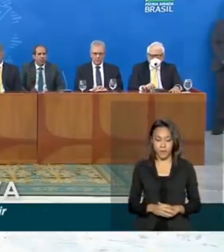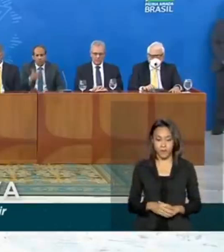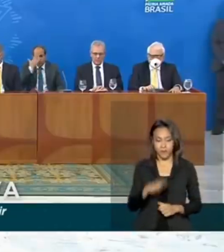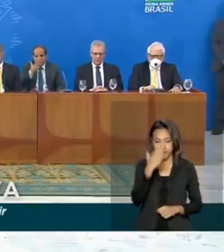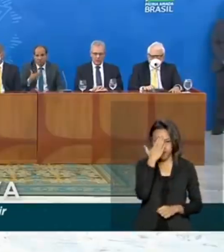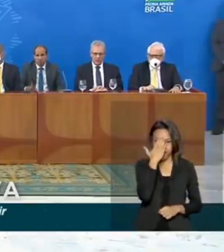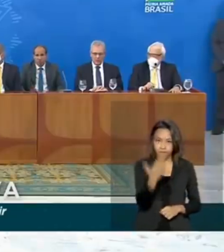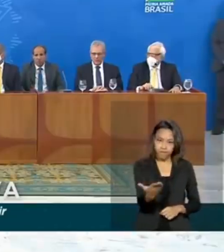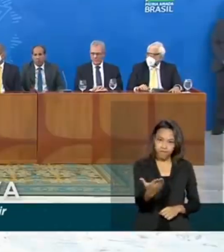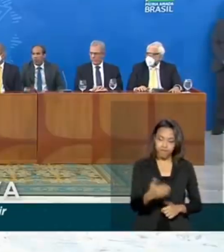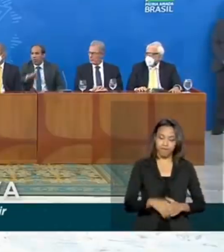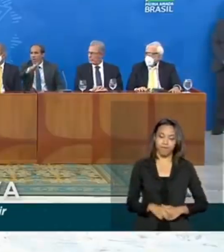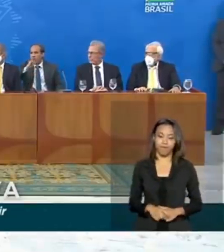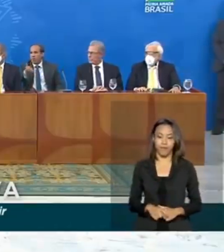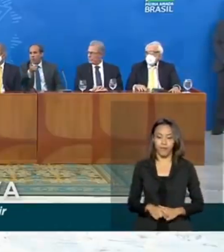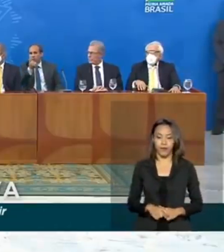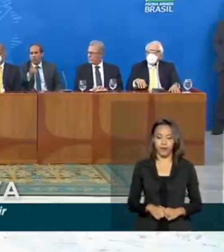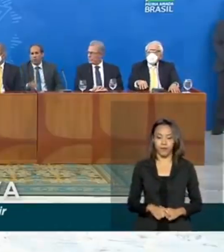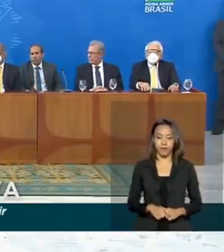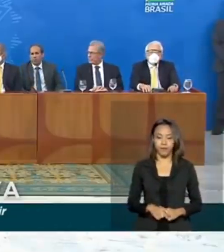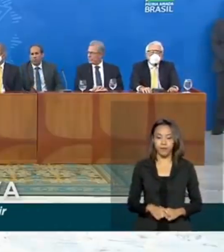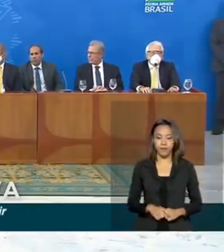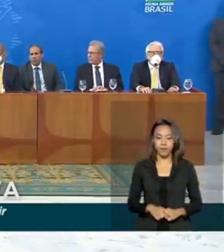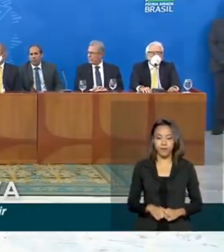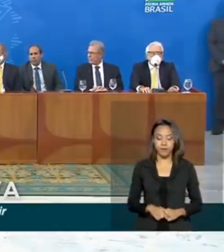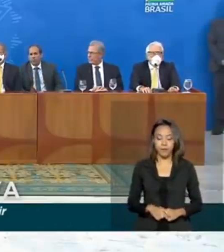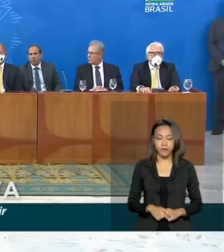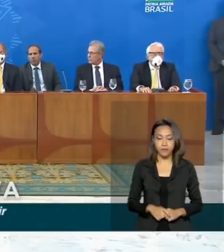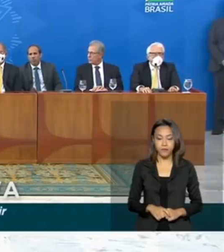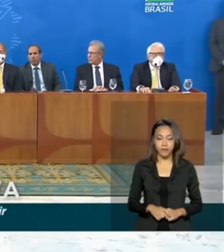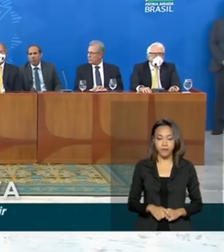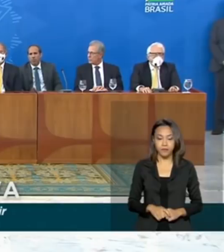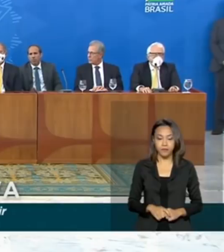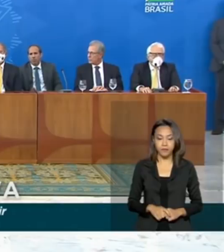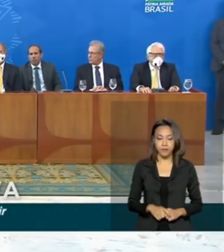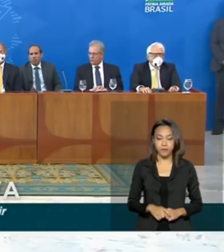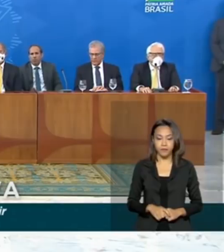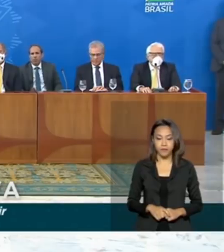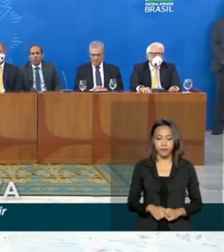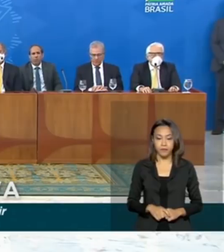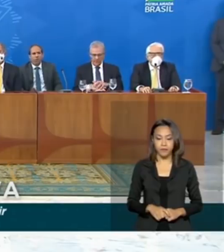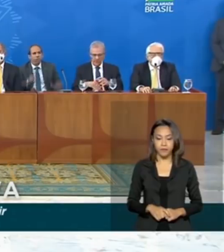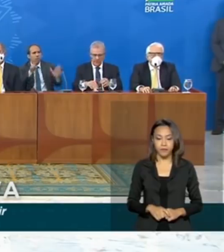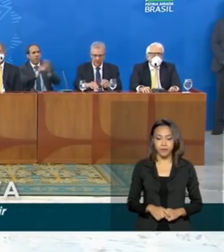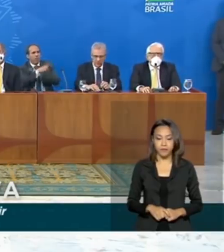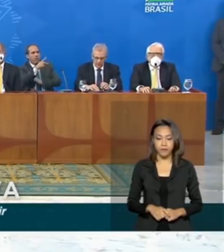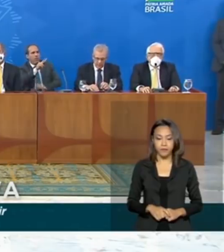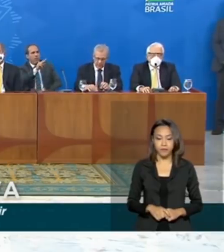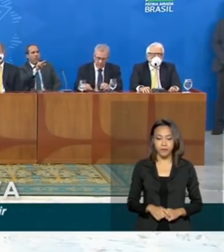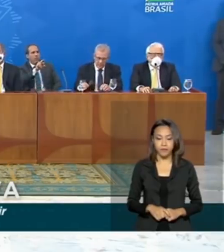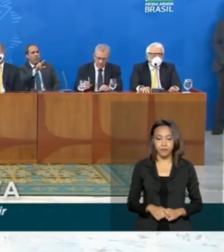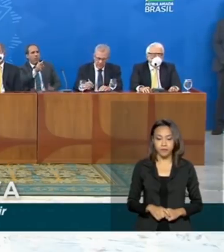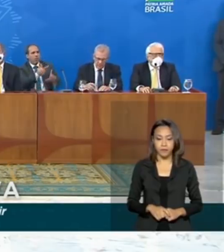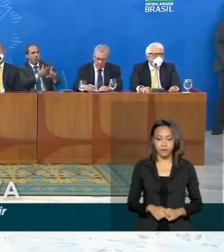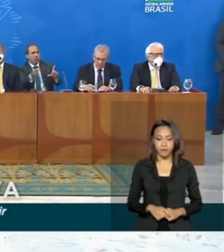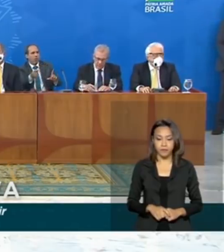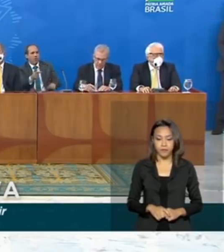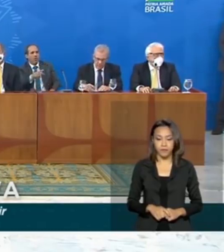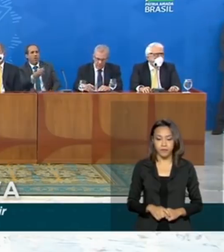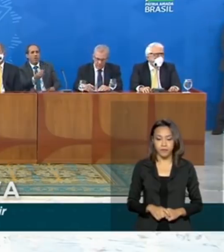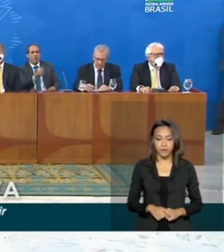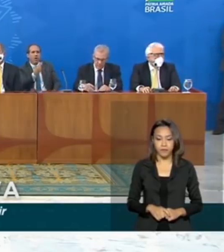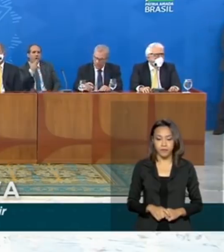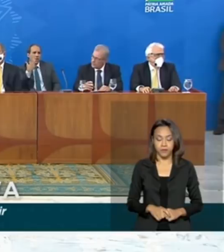Obrigado. Aproveitar aqui a pergunta do senhor Matheus, do valor econômico. O senhor acaba nos dando razão para uma